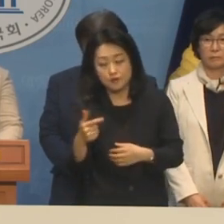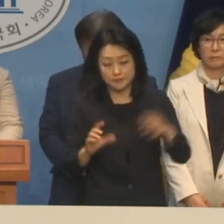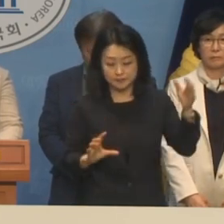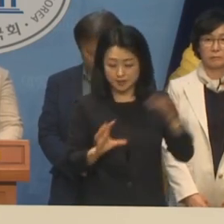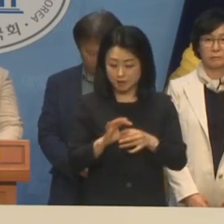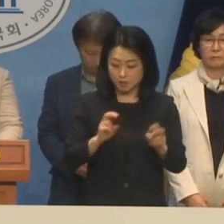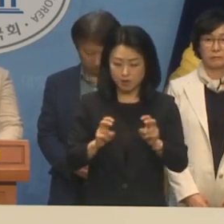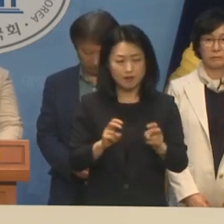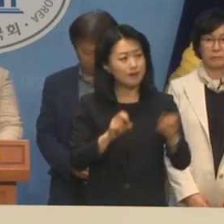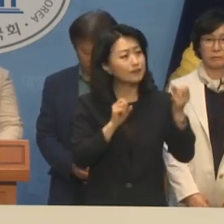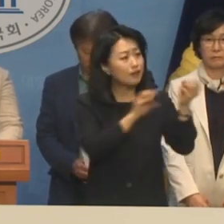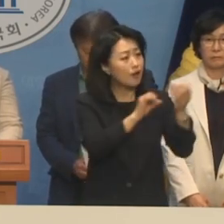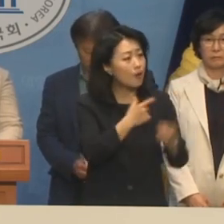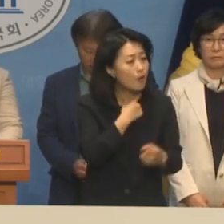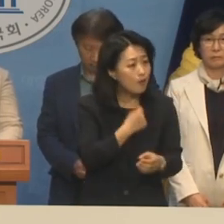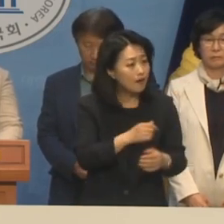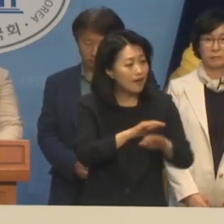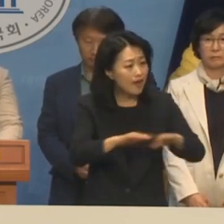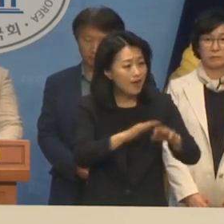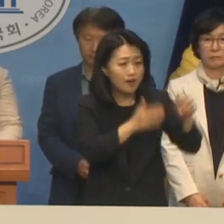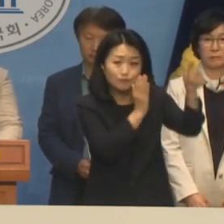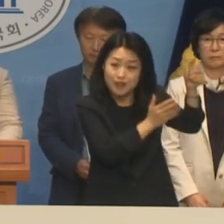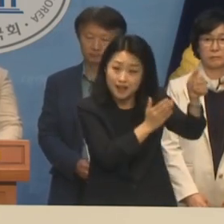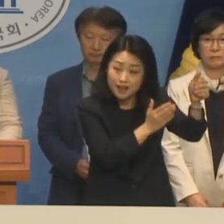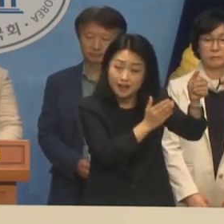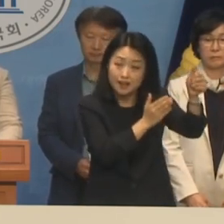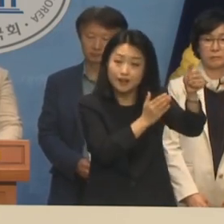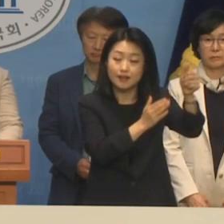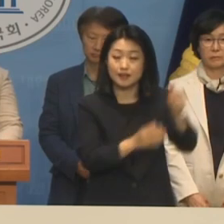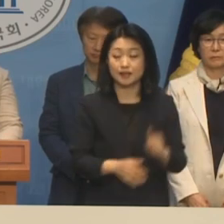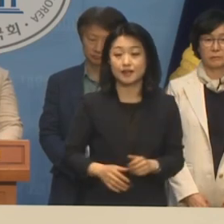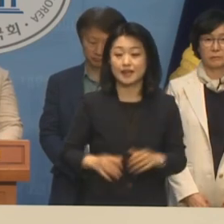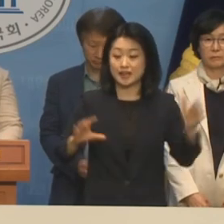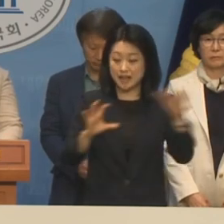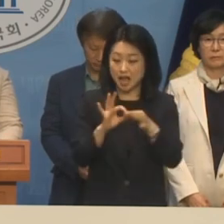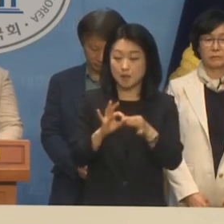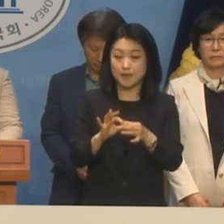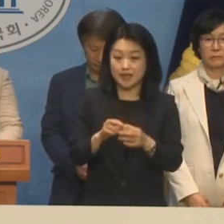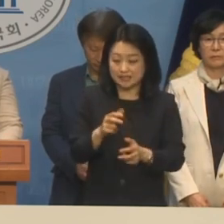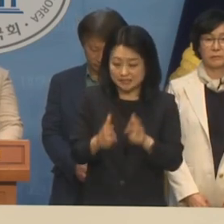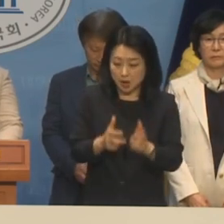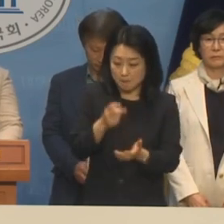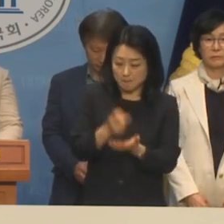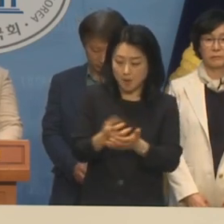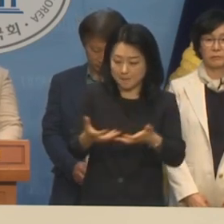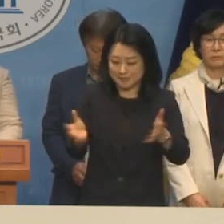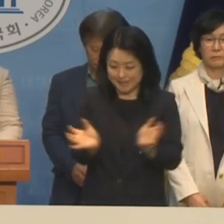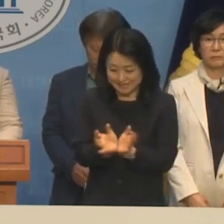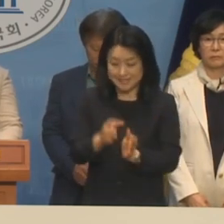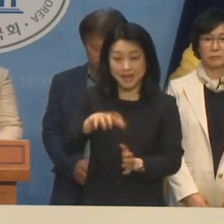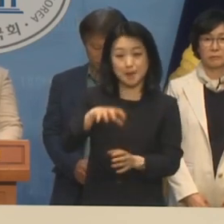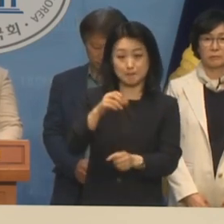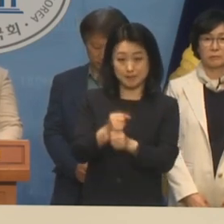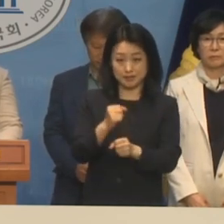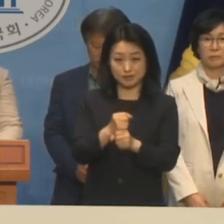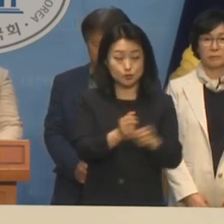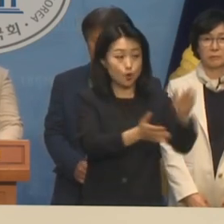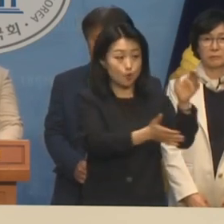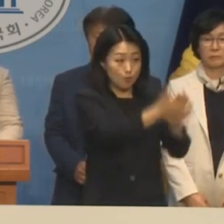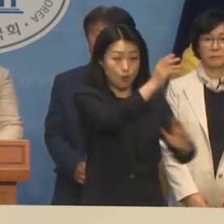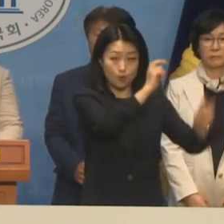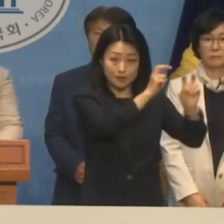가맹점주들이 대화를 통해 해결해 보고자 가맹사업법상 단체를 구성하여 본부에 협의를